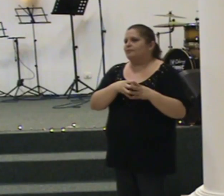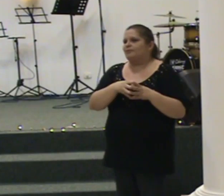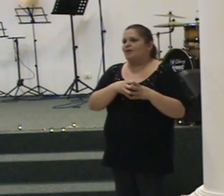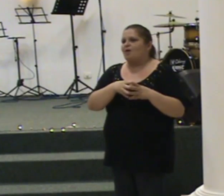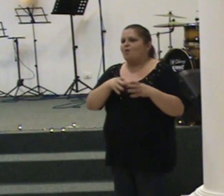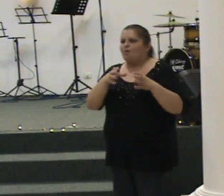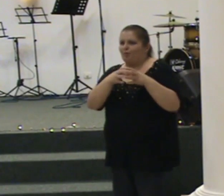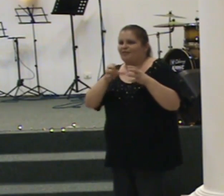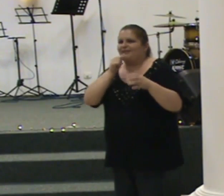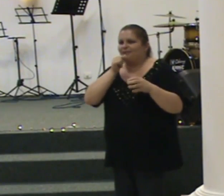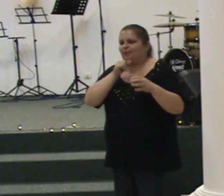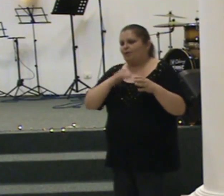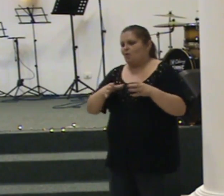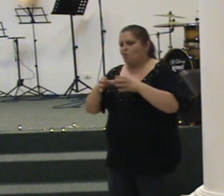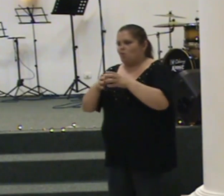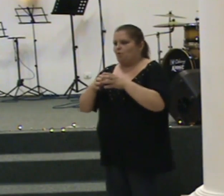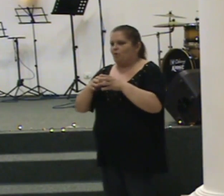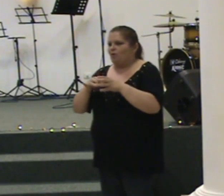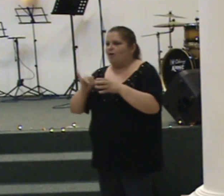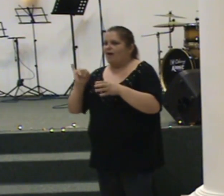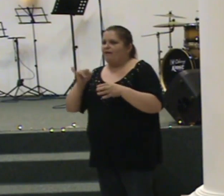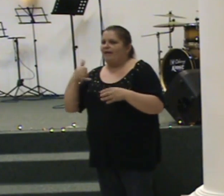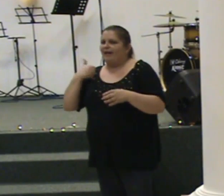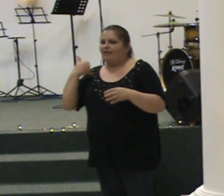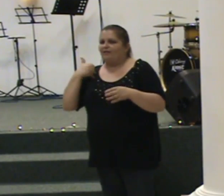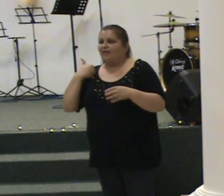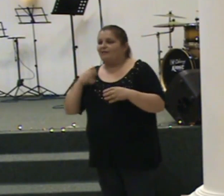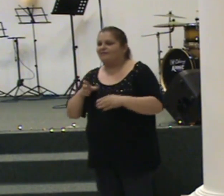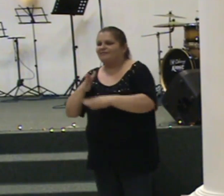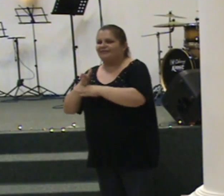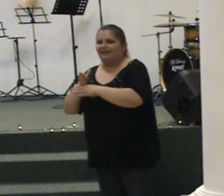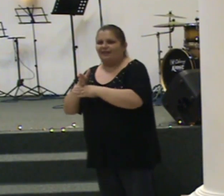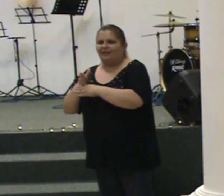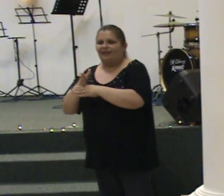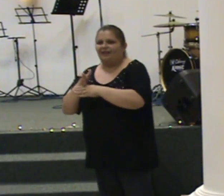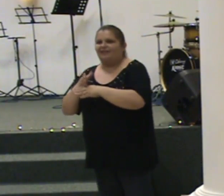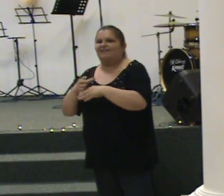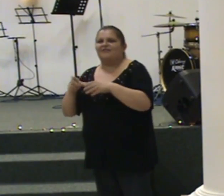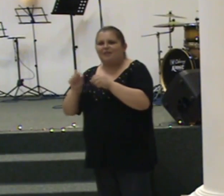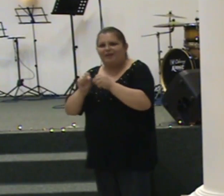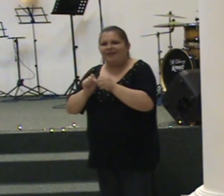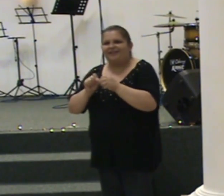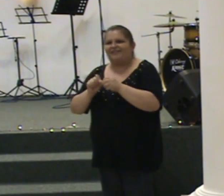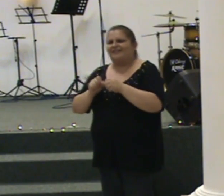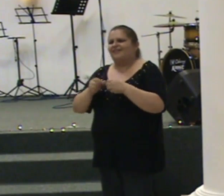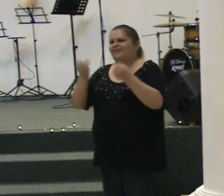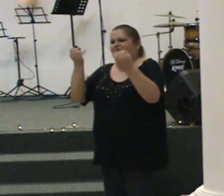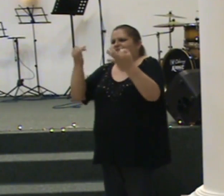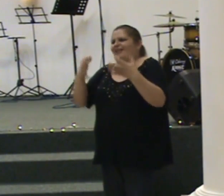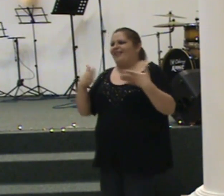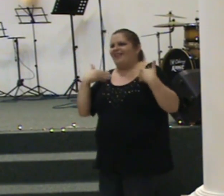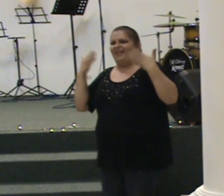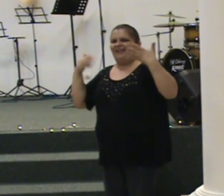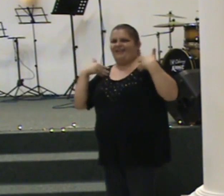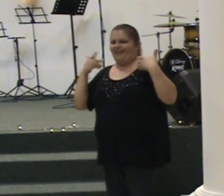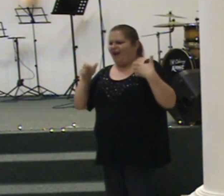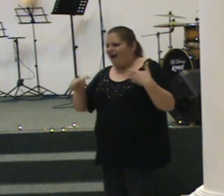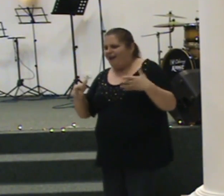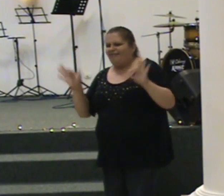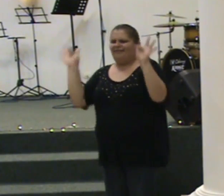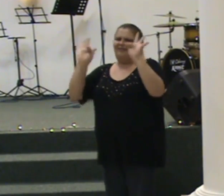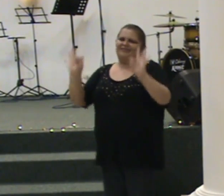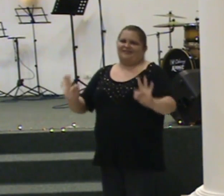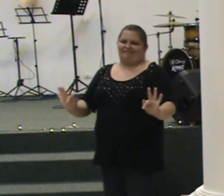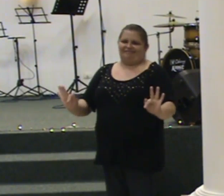faz aniversário, nós temos a oportunidade de externar as nossas palavras de alegria pelo